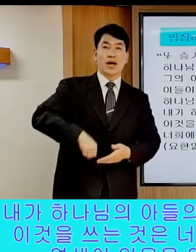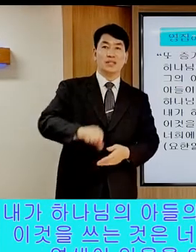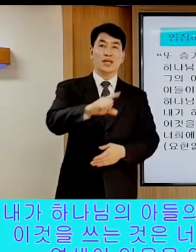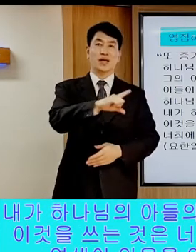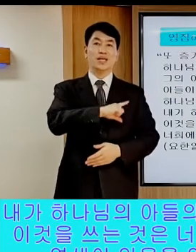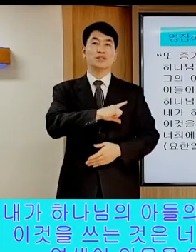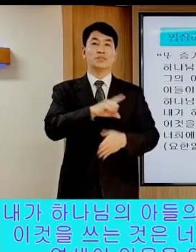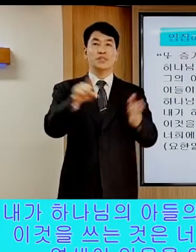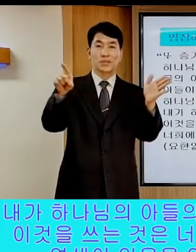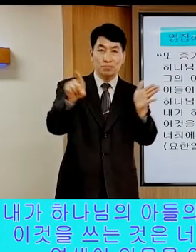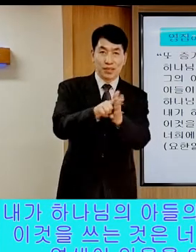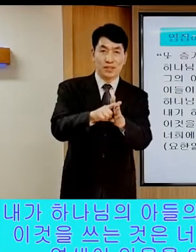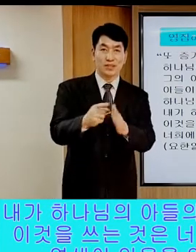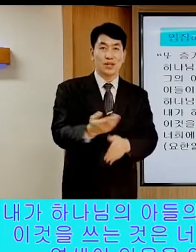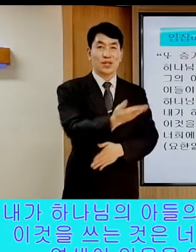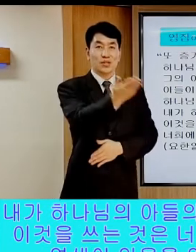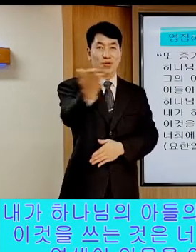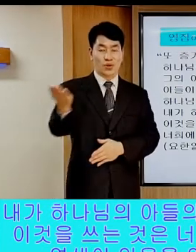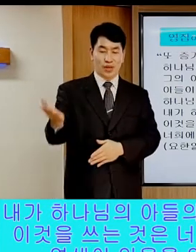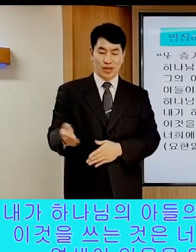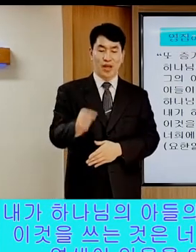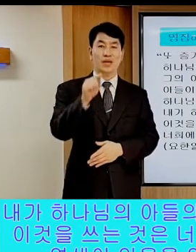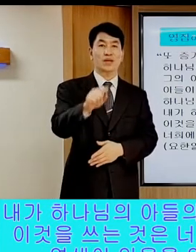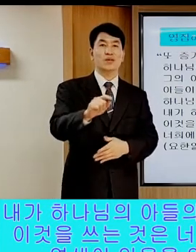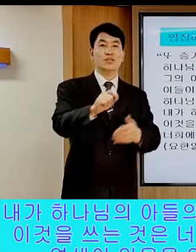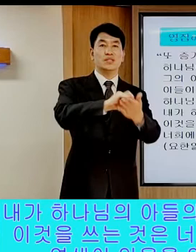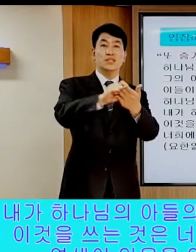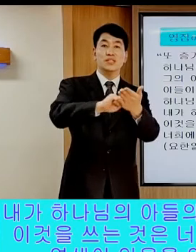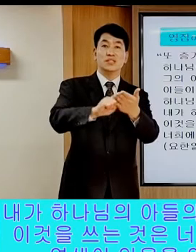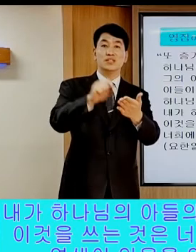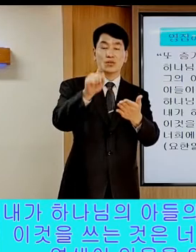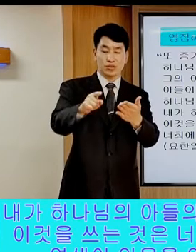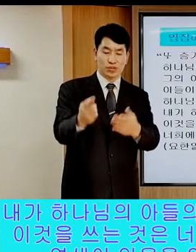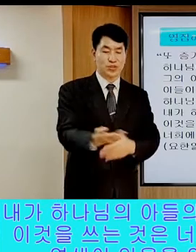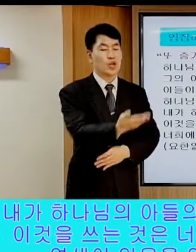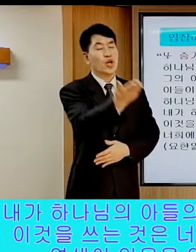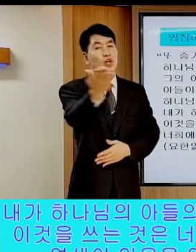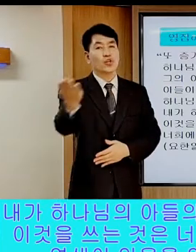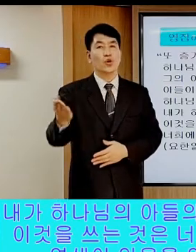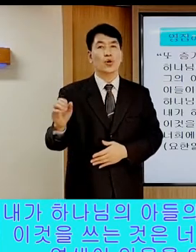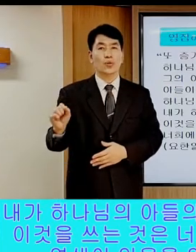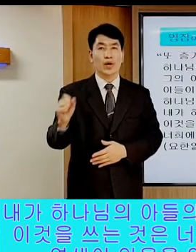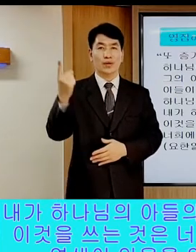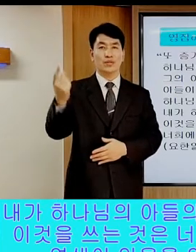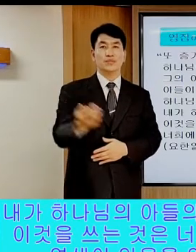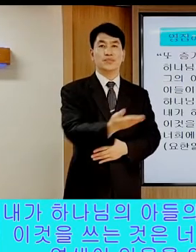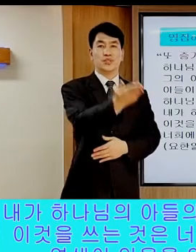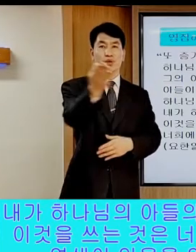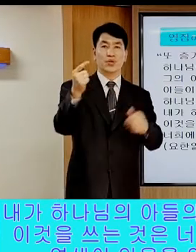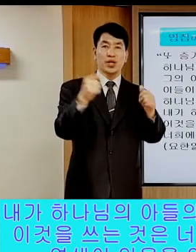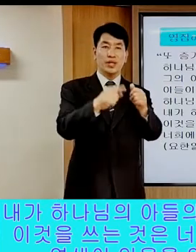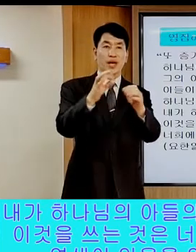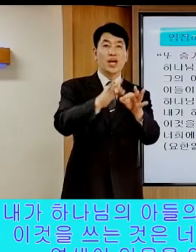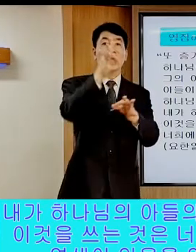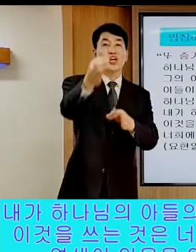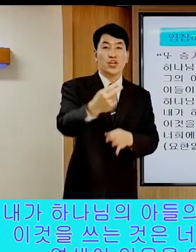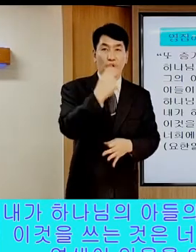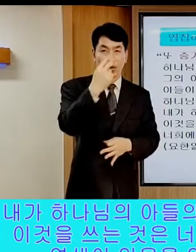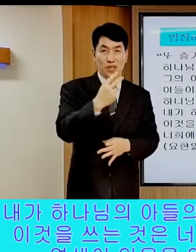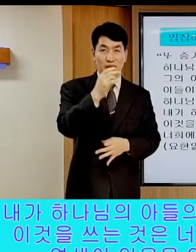아들의 이름을 믿는 너희에게 이것을 쓰는 것은 너희로 하여금 너희에게 영생이